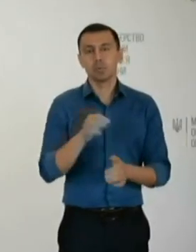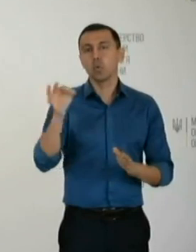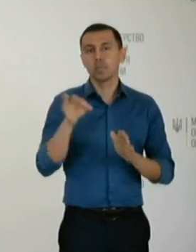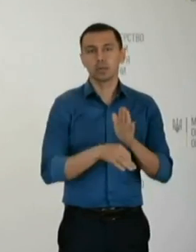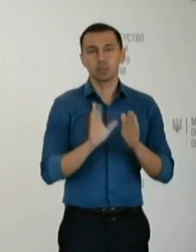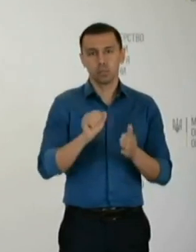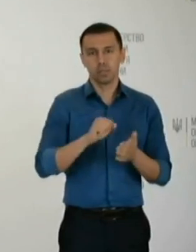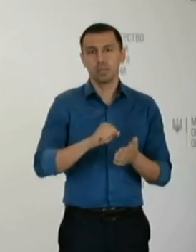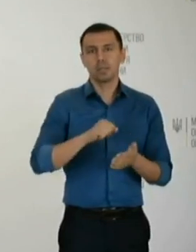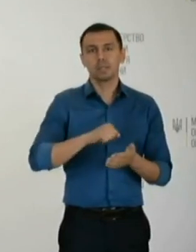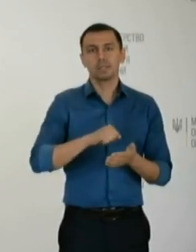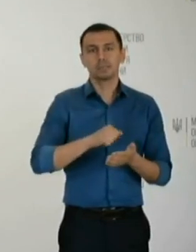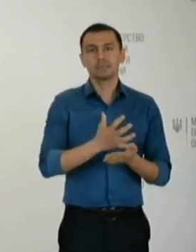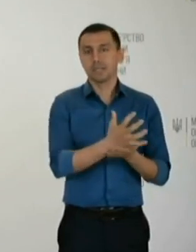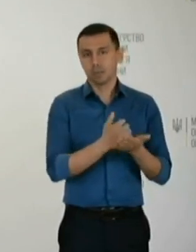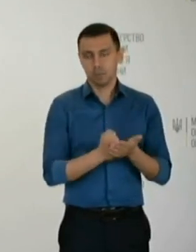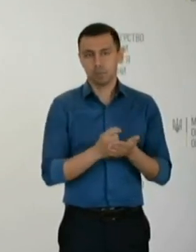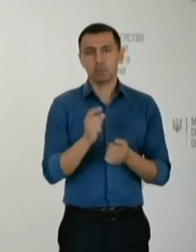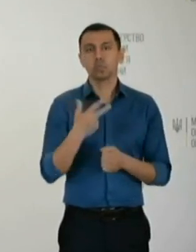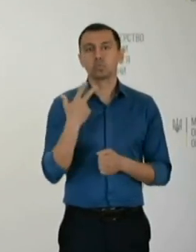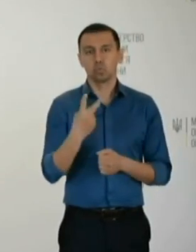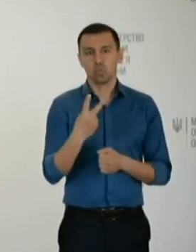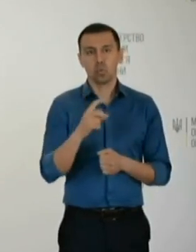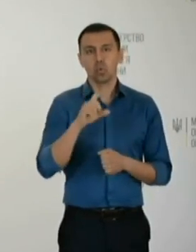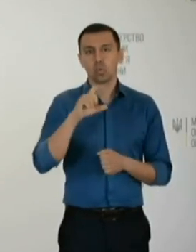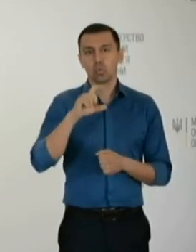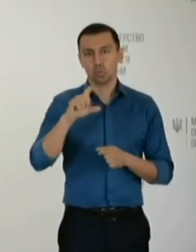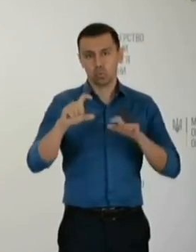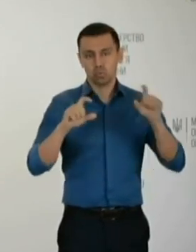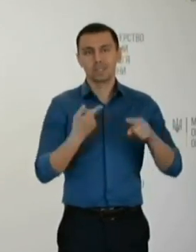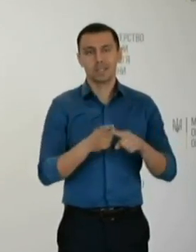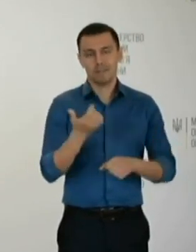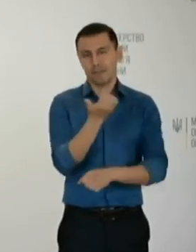одразу буде зарезервована і другу дозу цієї вакцини.